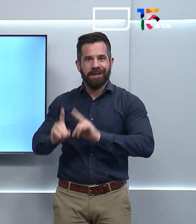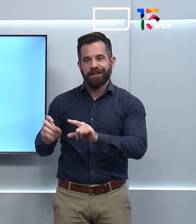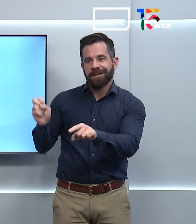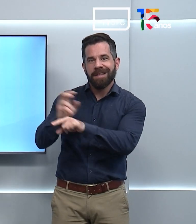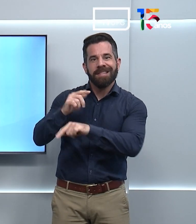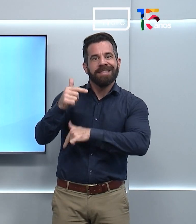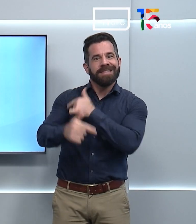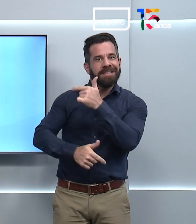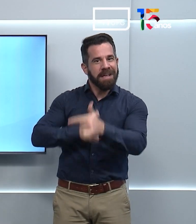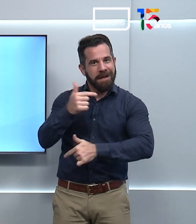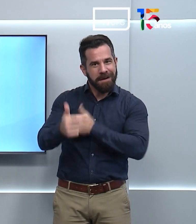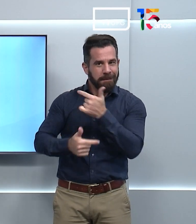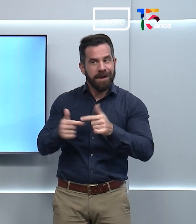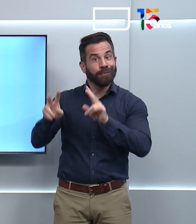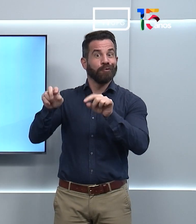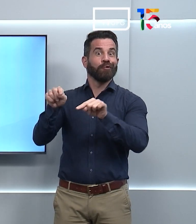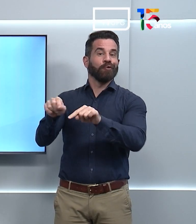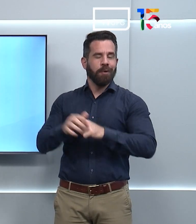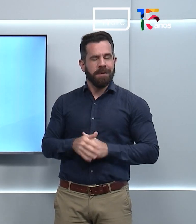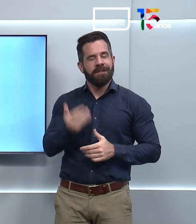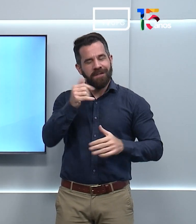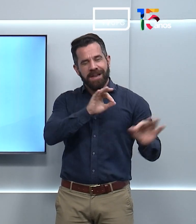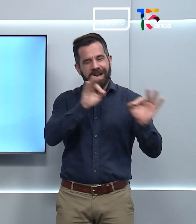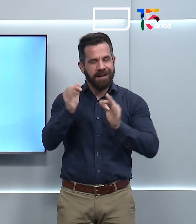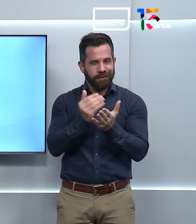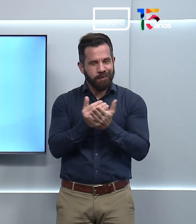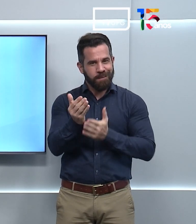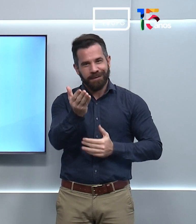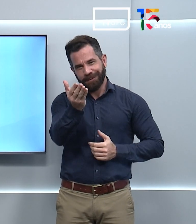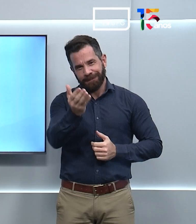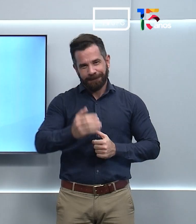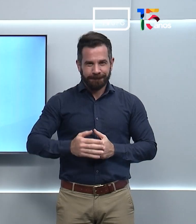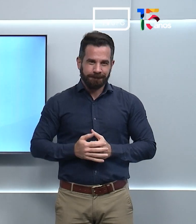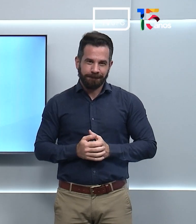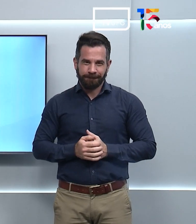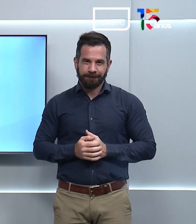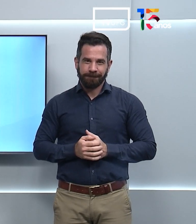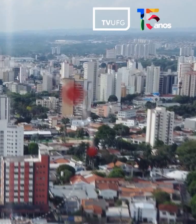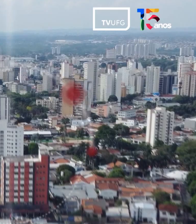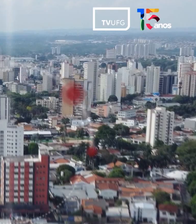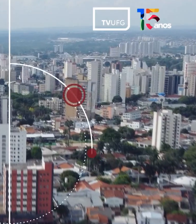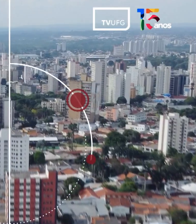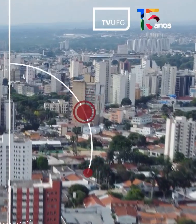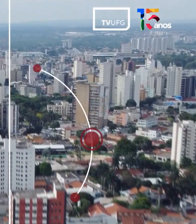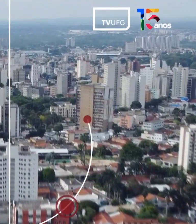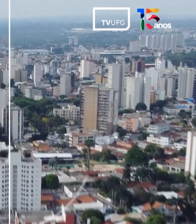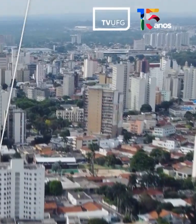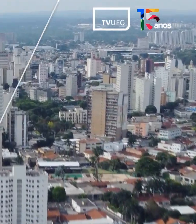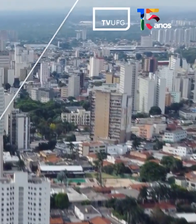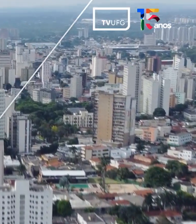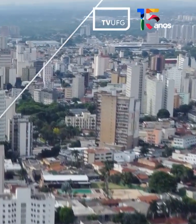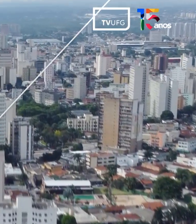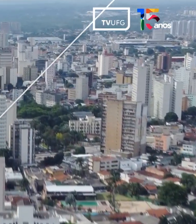deficiência no mercado de trabalho. Vem com a gente, o programa está só começando.